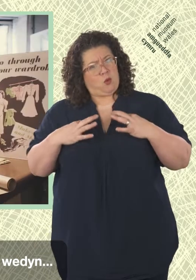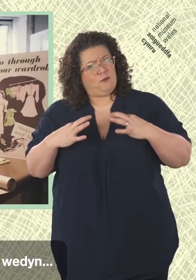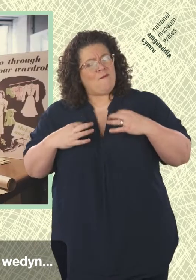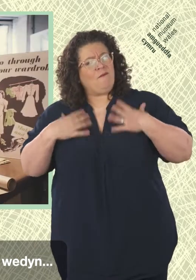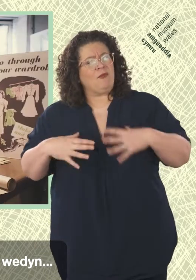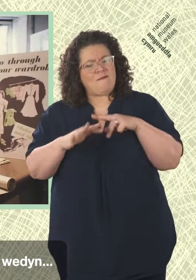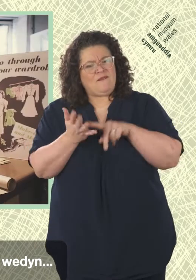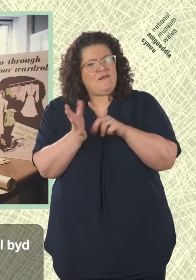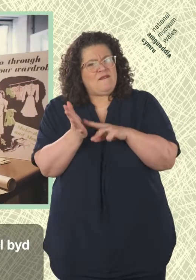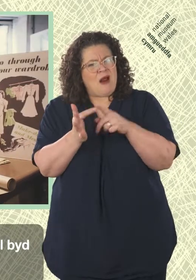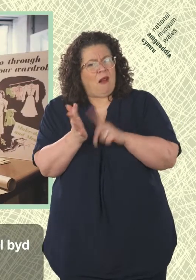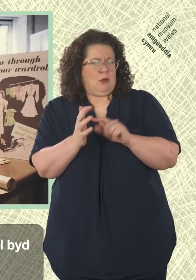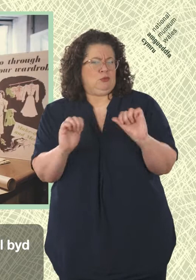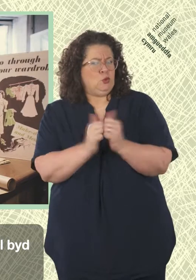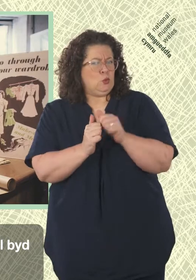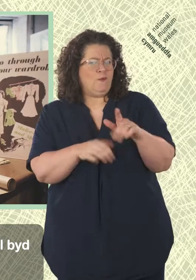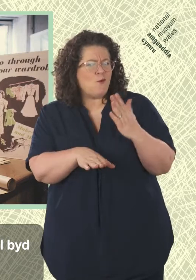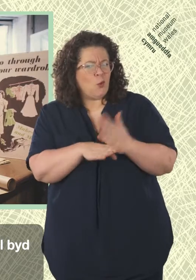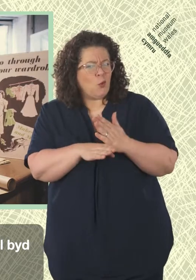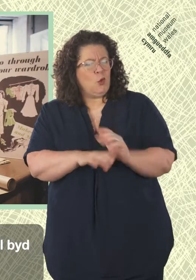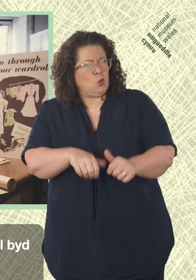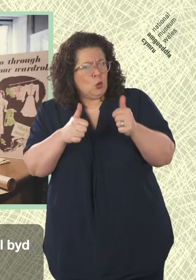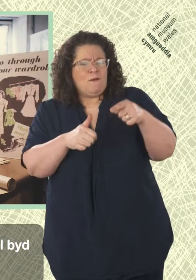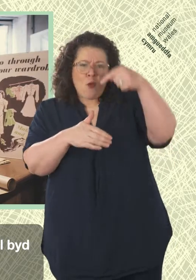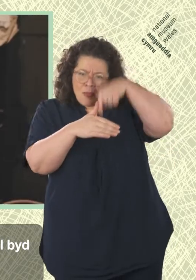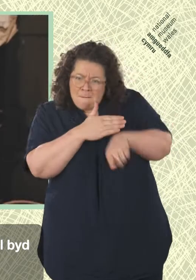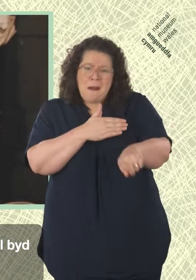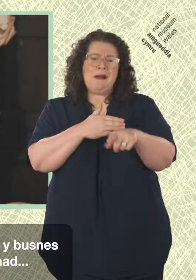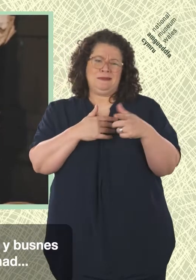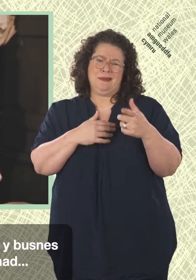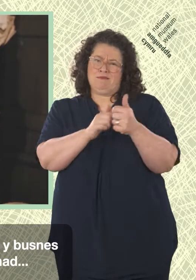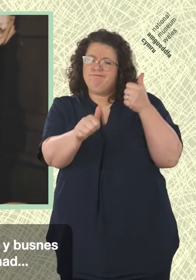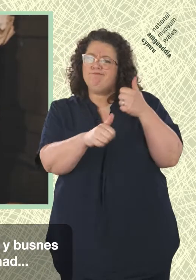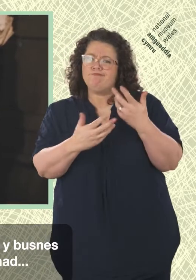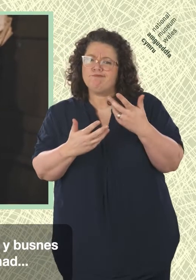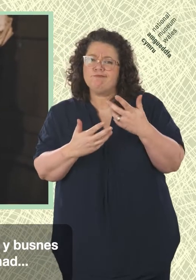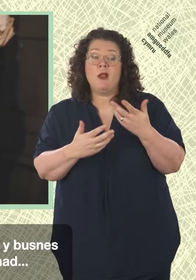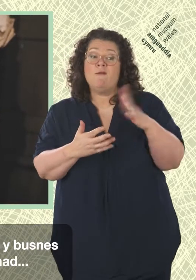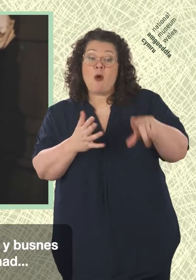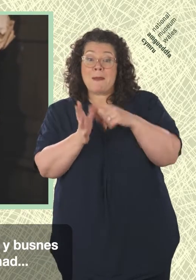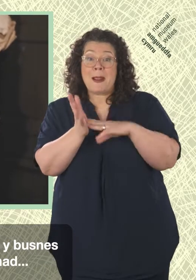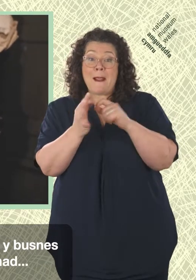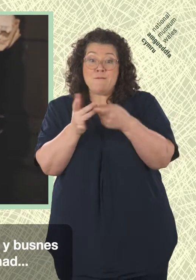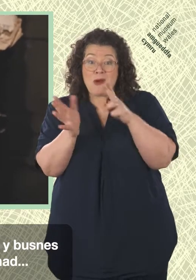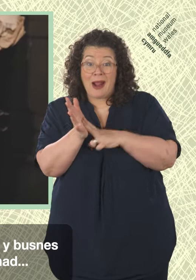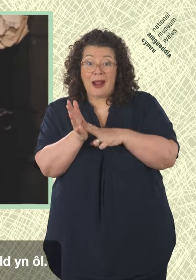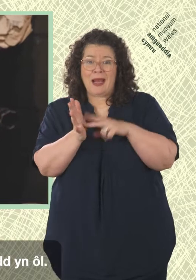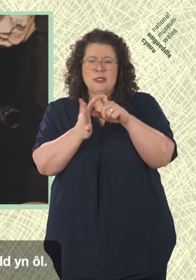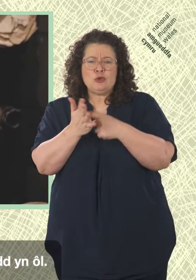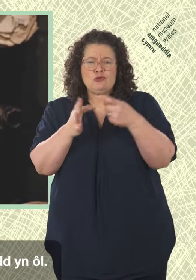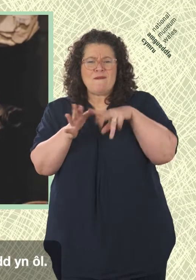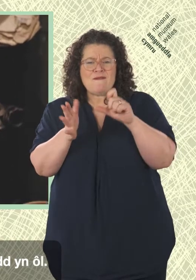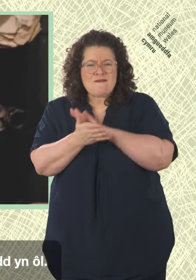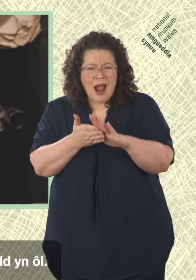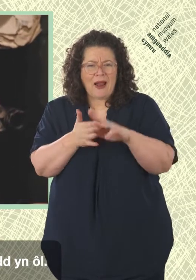mlynedd wedyn, yng nghanol Rhyfel Byd arall yn 1943. Nes i cymryd drosodd y busnes pan marwodd fy nhad